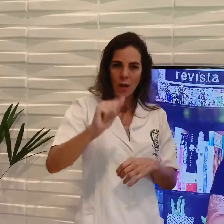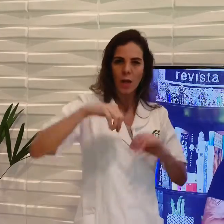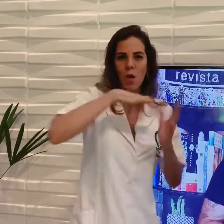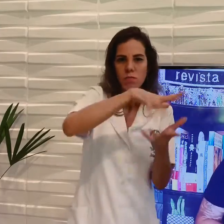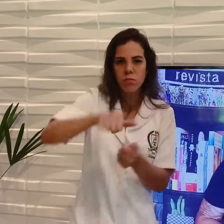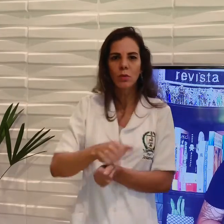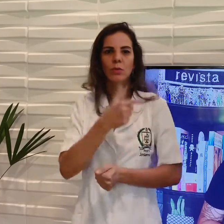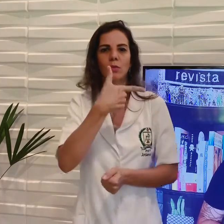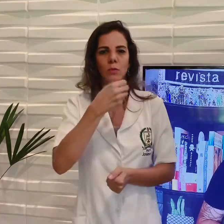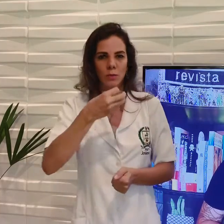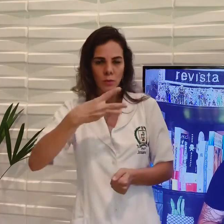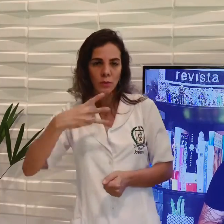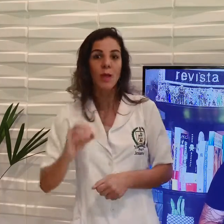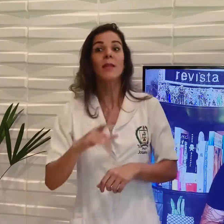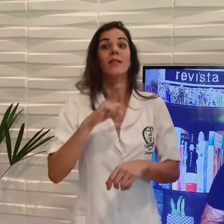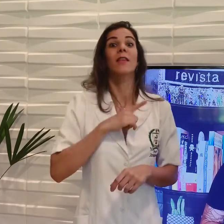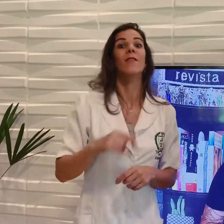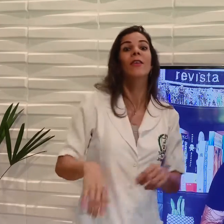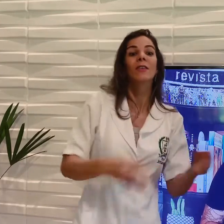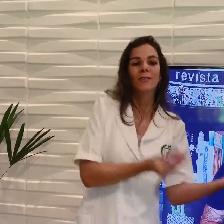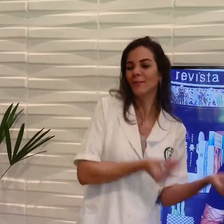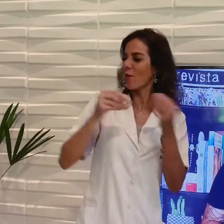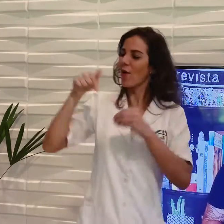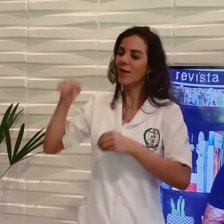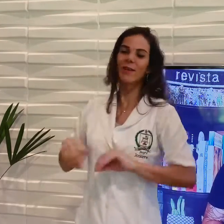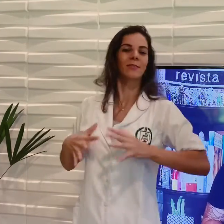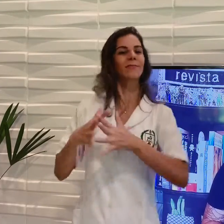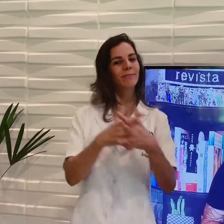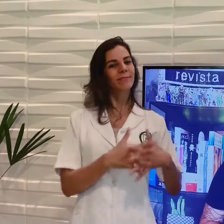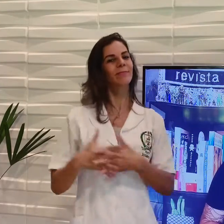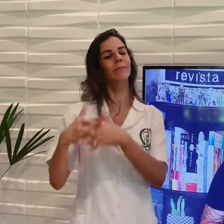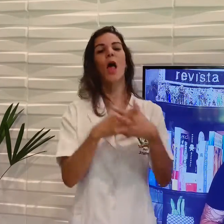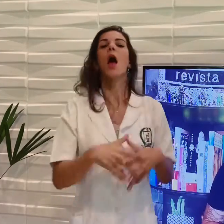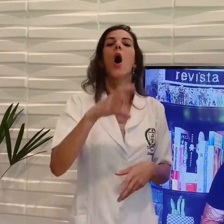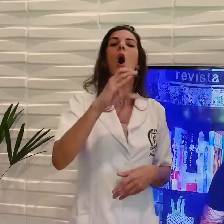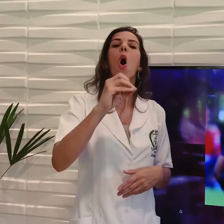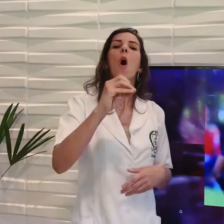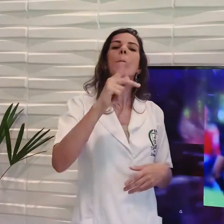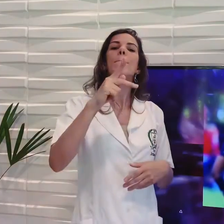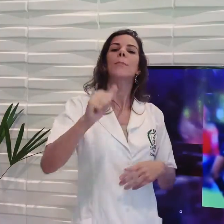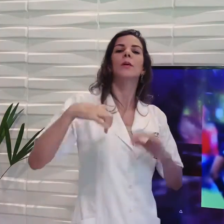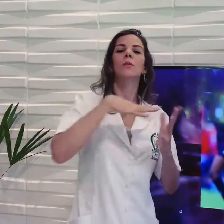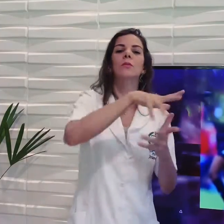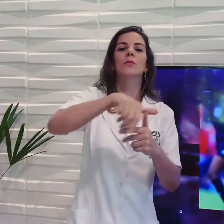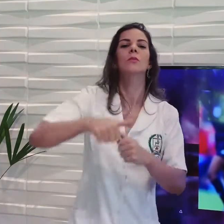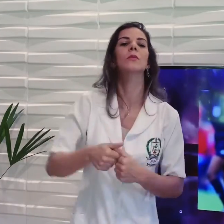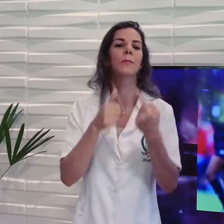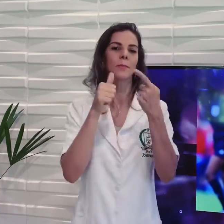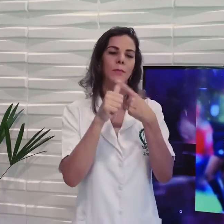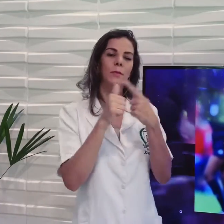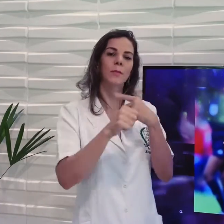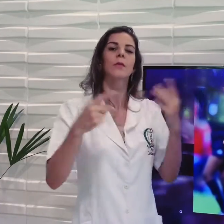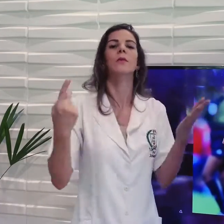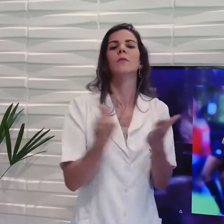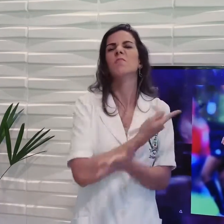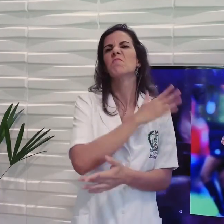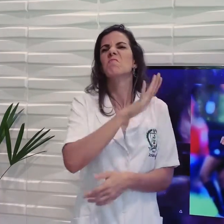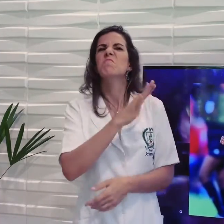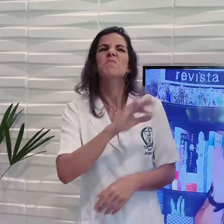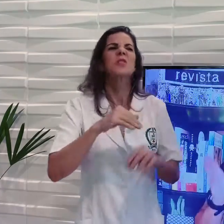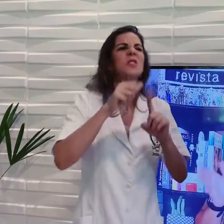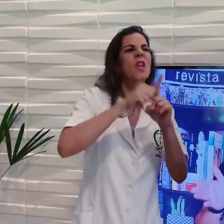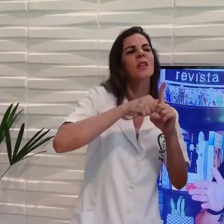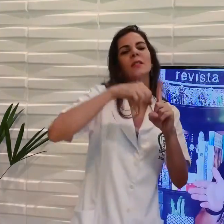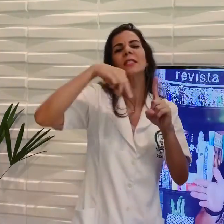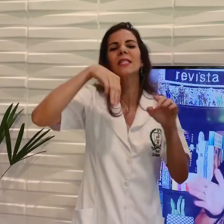cai no colo dos Estados Unidos. Lembrando, esta Copa do Mundo foi a primeira da Rainha Marta. Copa do Mundo que seria realizada entre